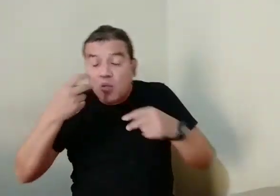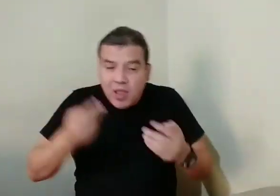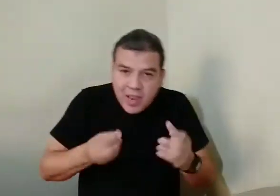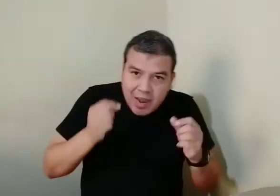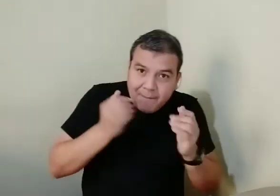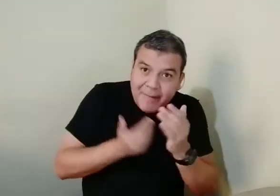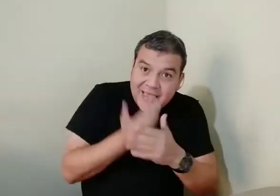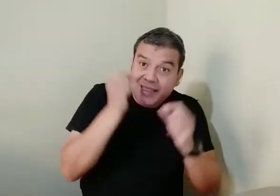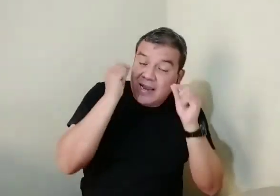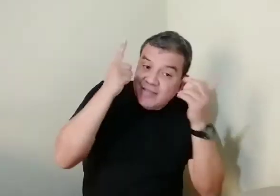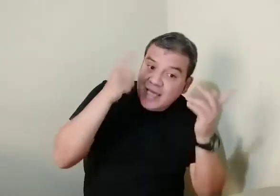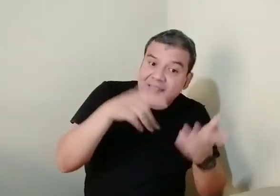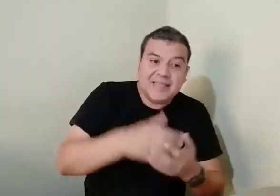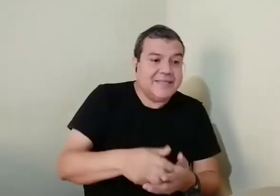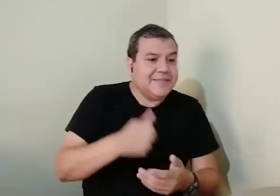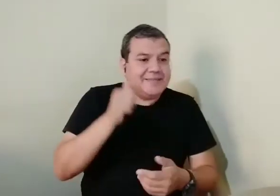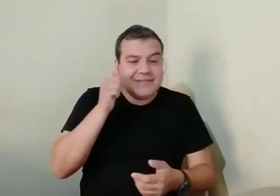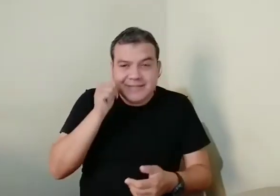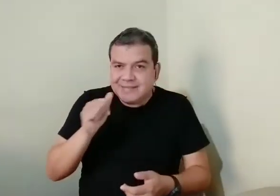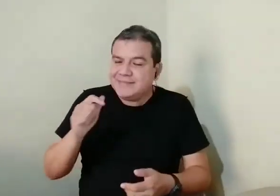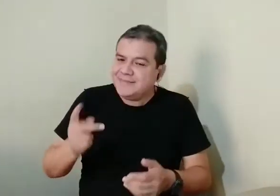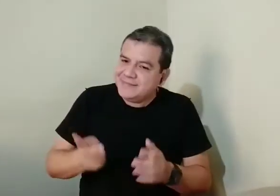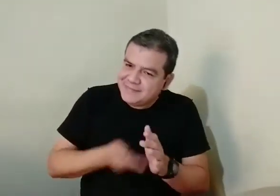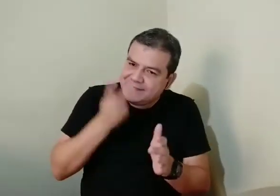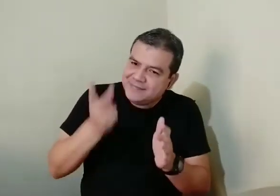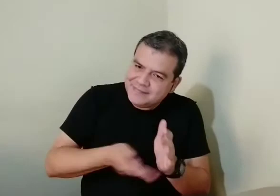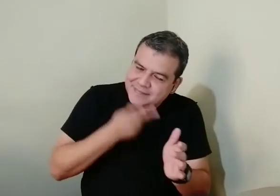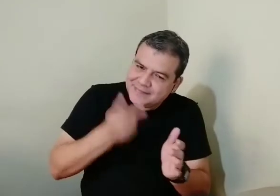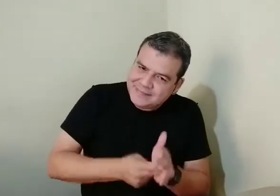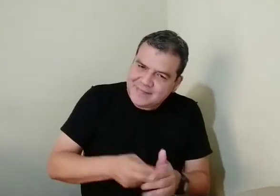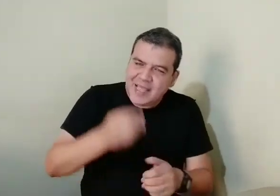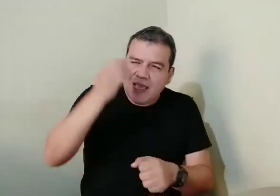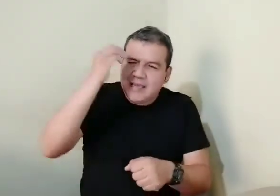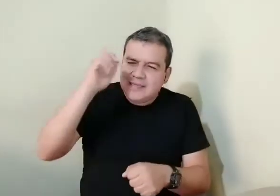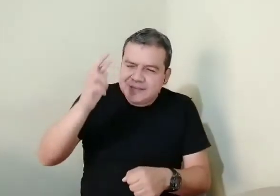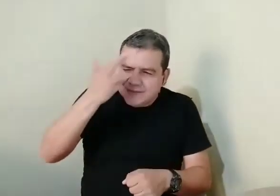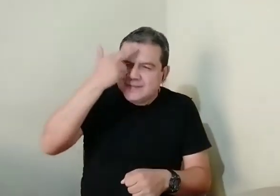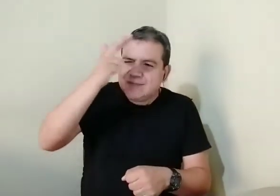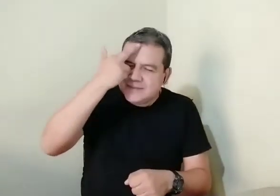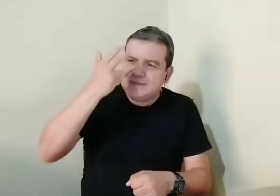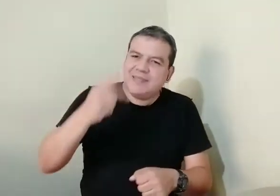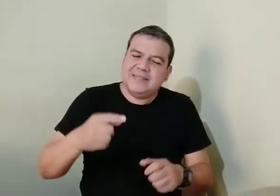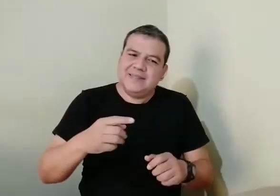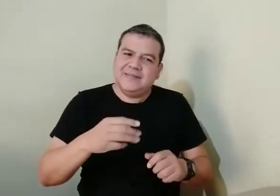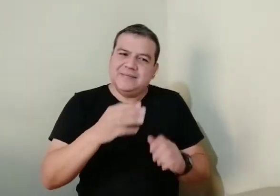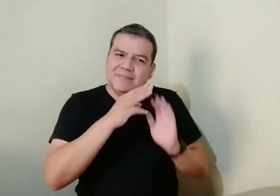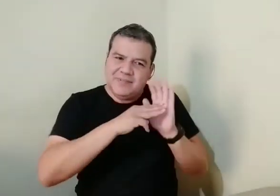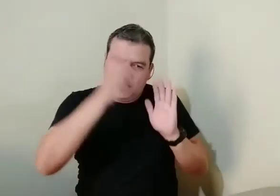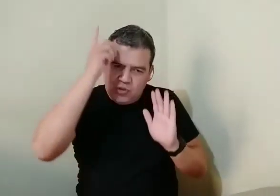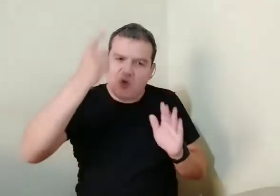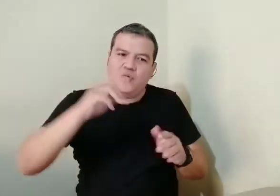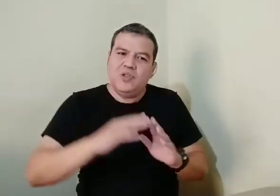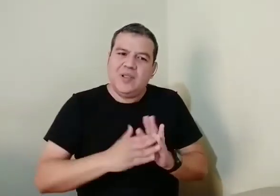Sobre los padres y las madres descansa la responsabilidad de la primera educación del